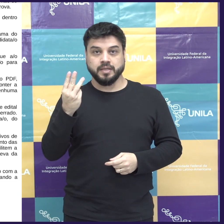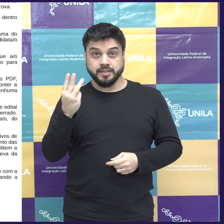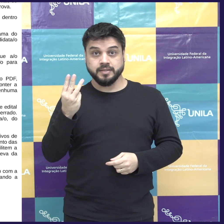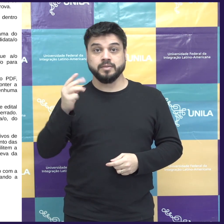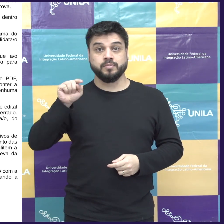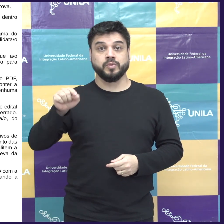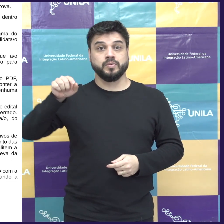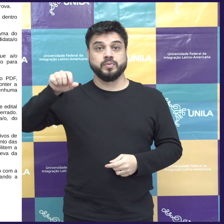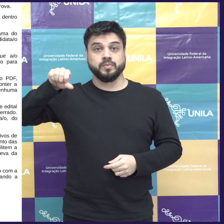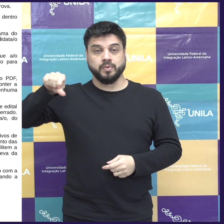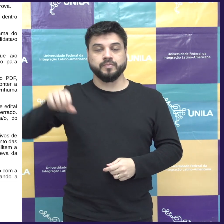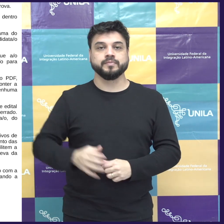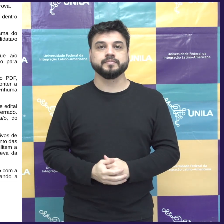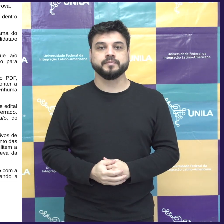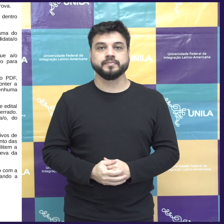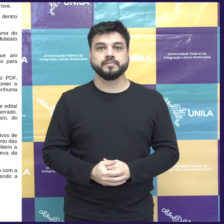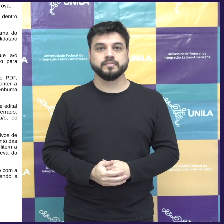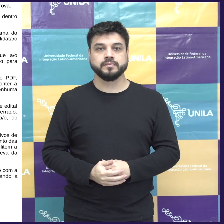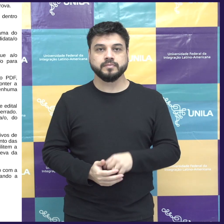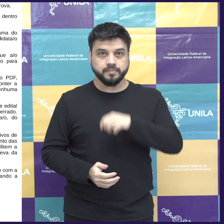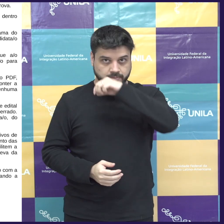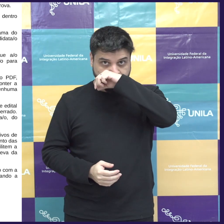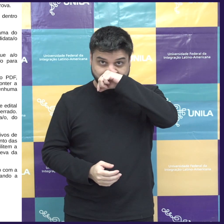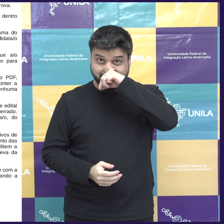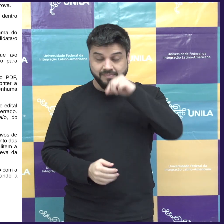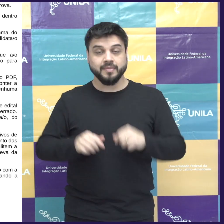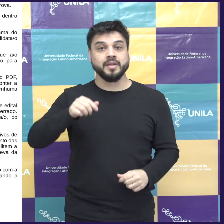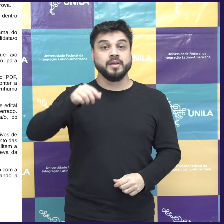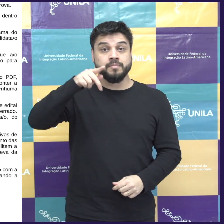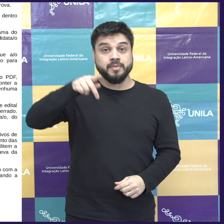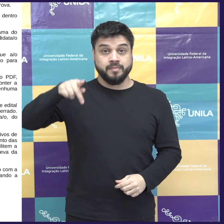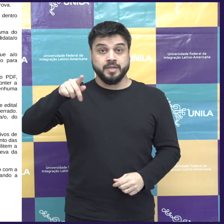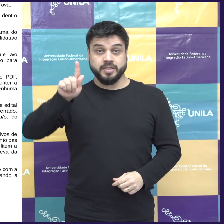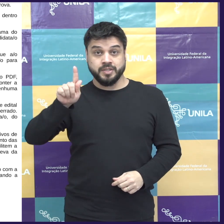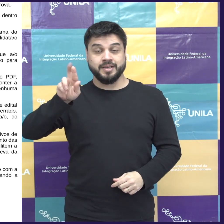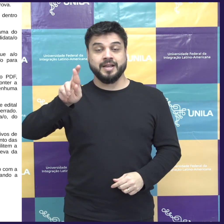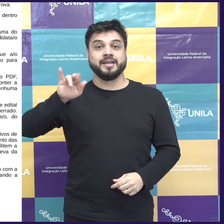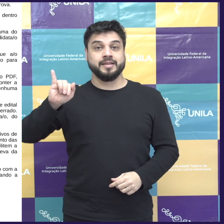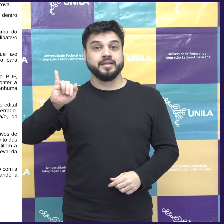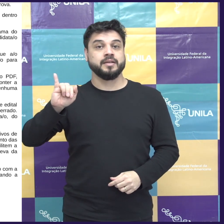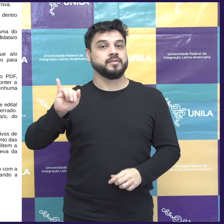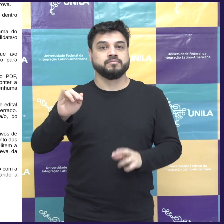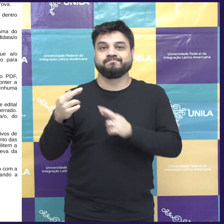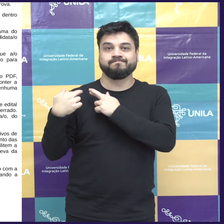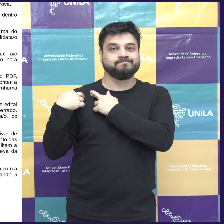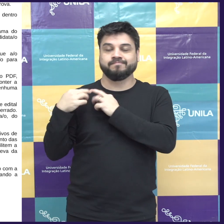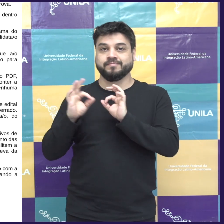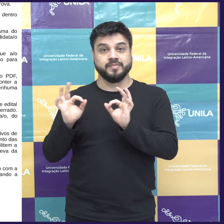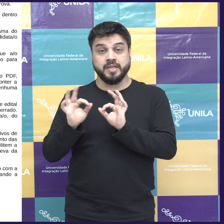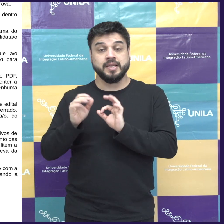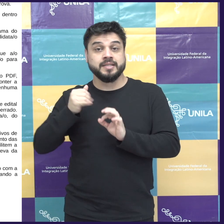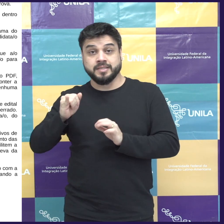5.3.7.9. O PPGRI não se responsabiliza pelas respostas não recebidas por motivo de